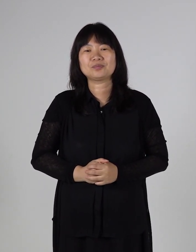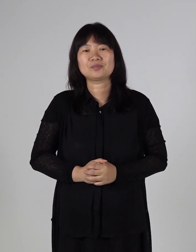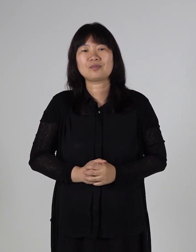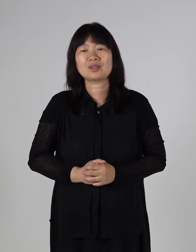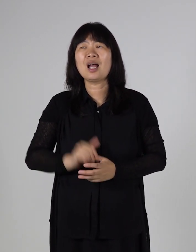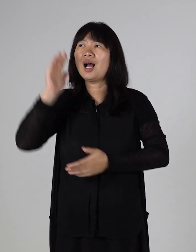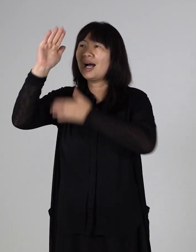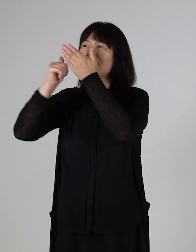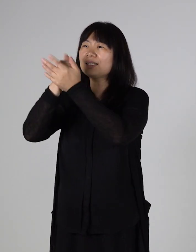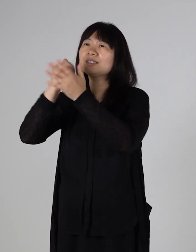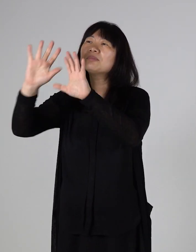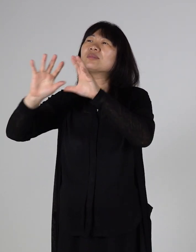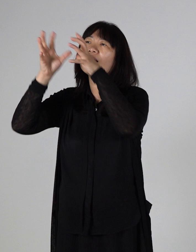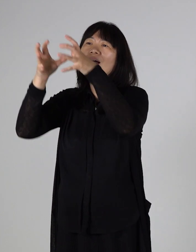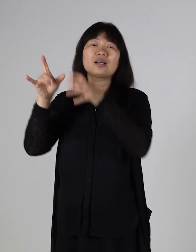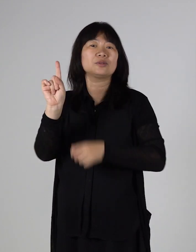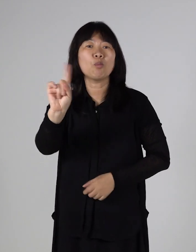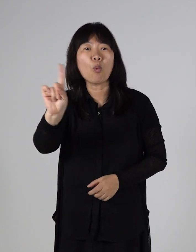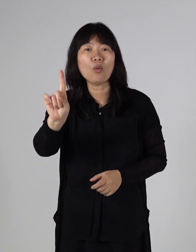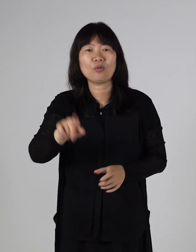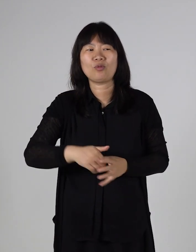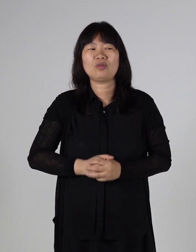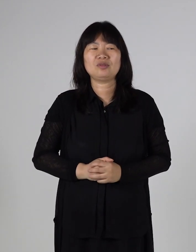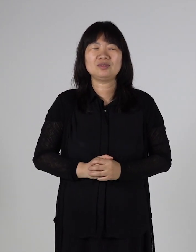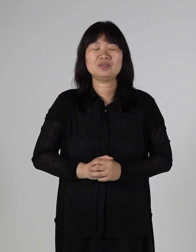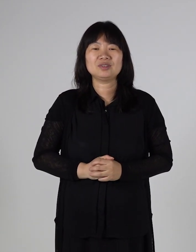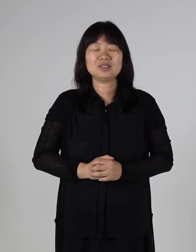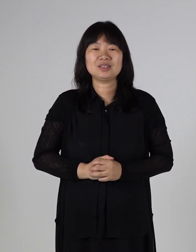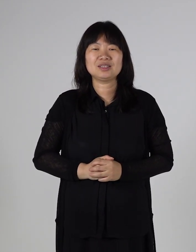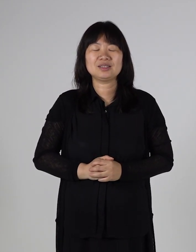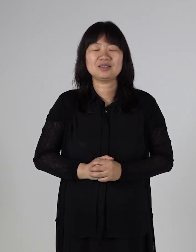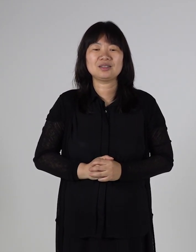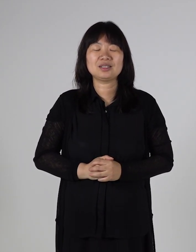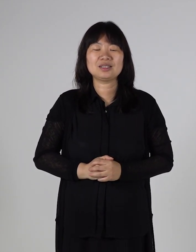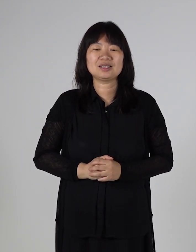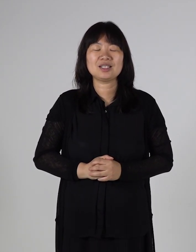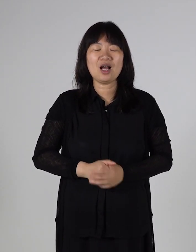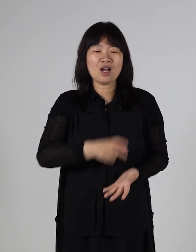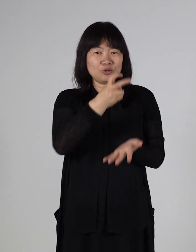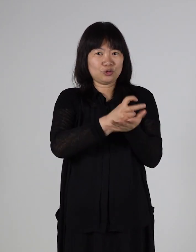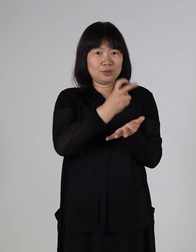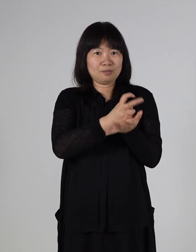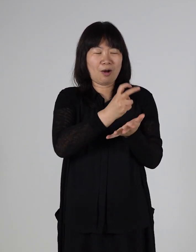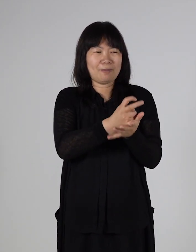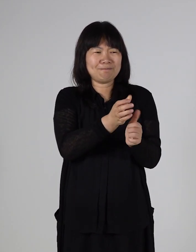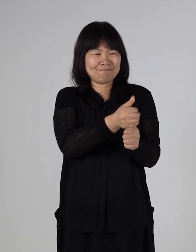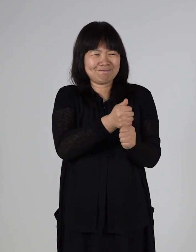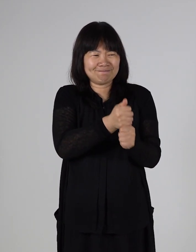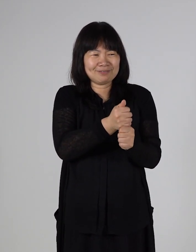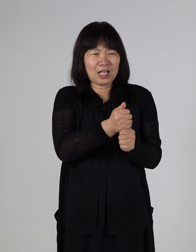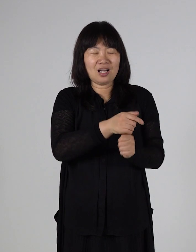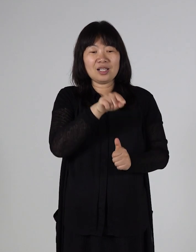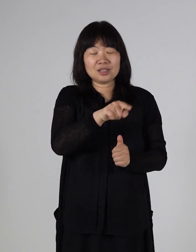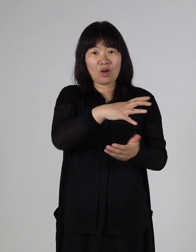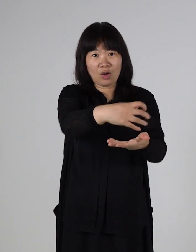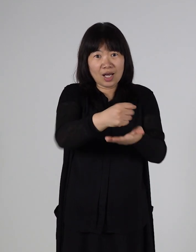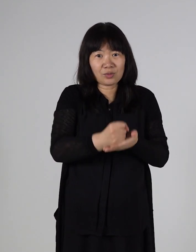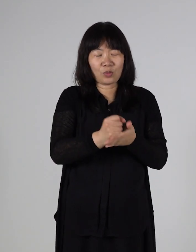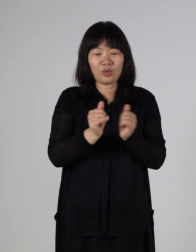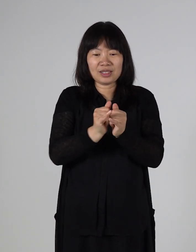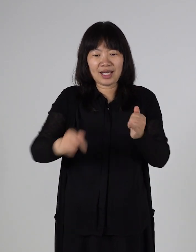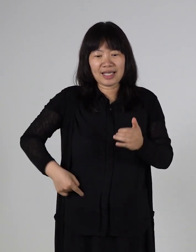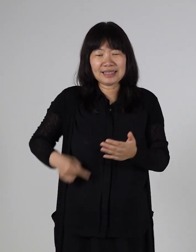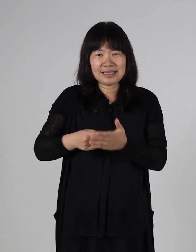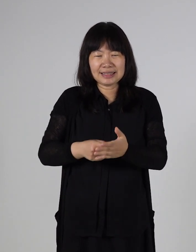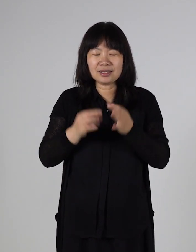그러니까 하나님의 나라는 이 당시 율법을 붙들고 그것으로 인간의